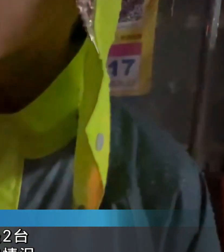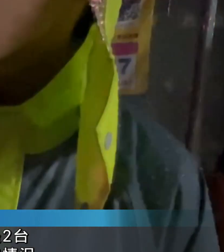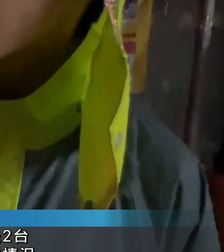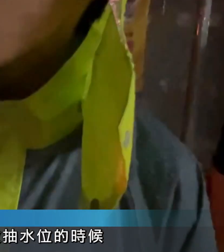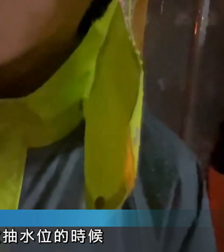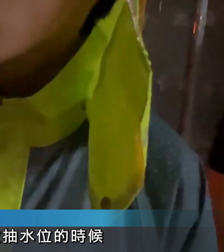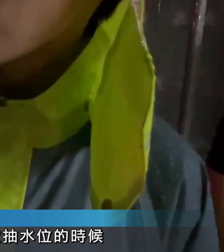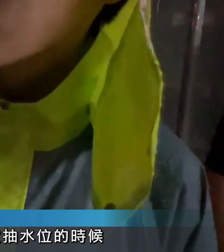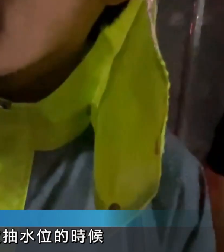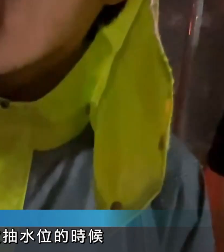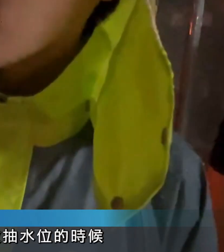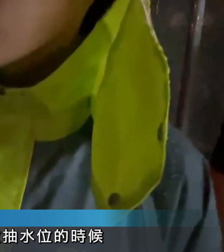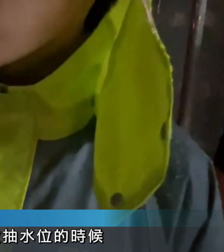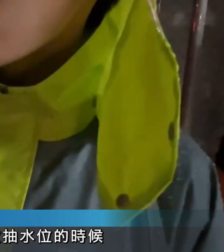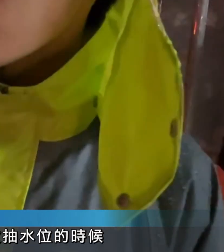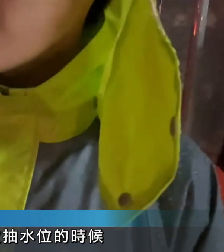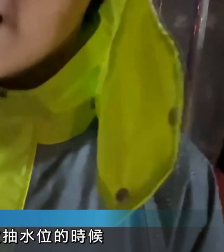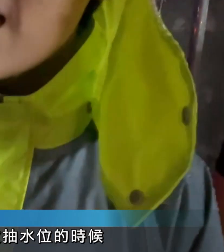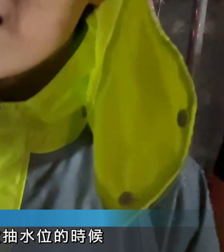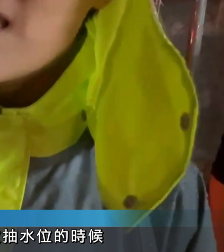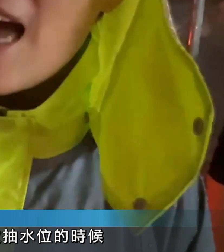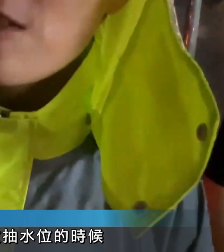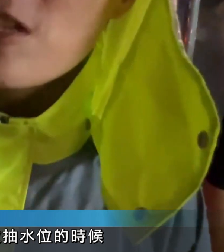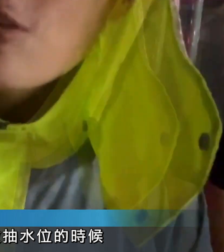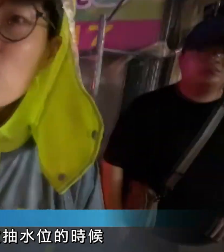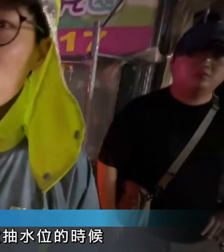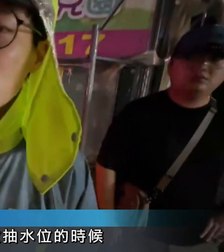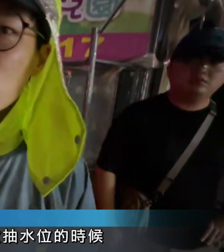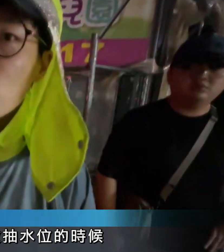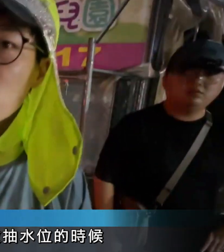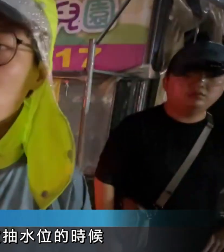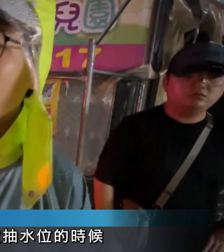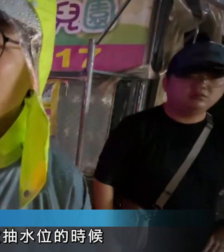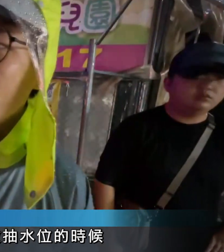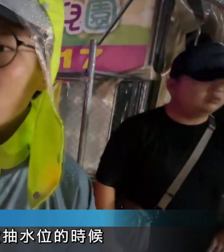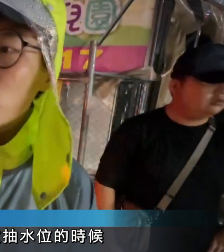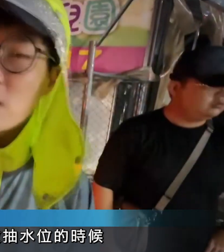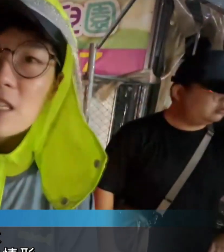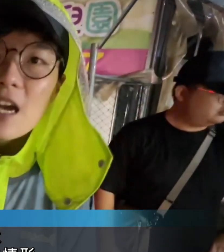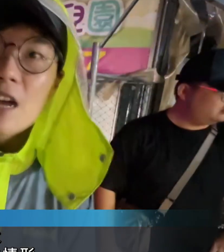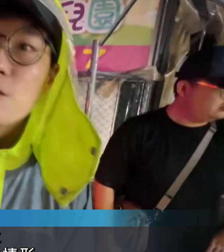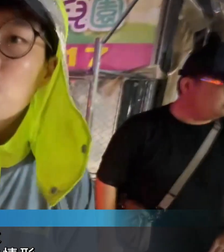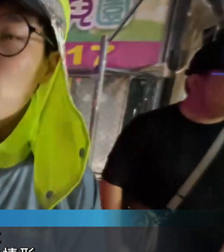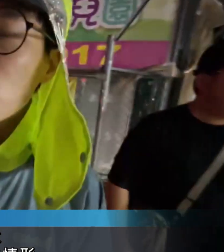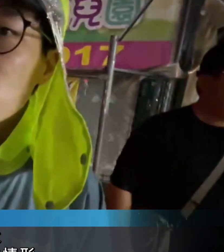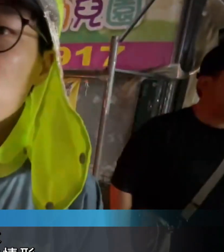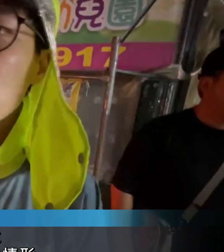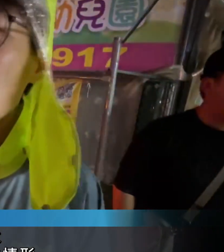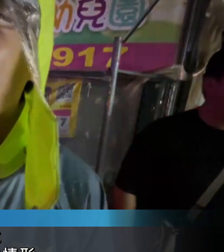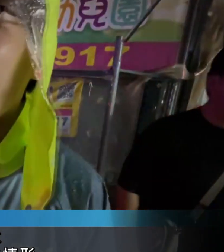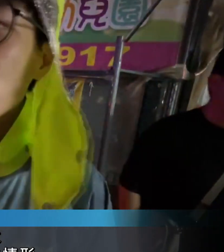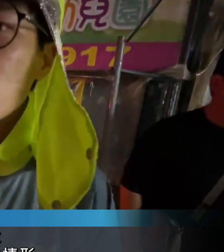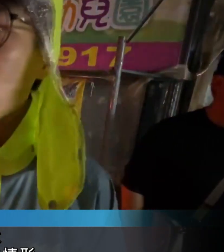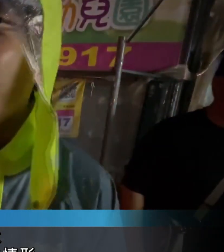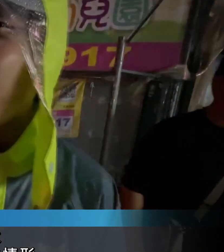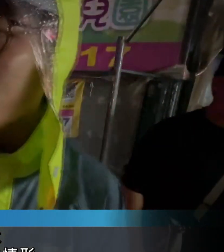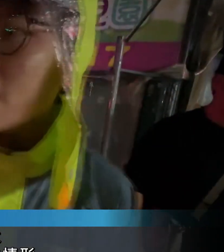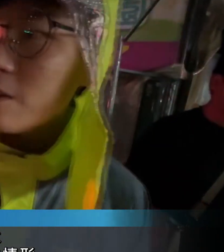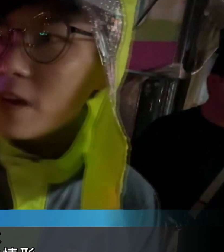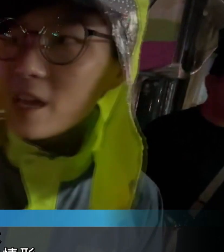那我们在雨势一开始打起抽水位的时候就启动了啊，因为现场雨势过大，所以才发生